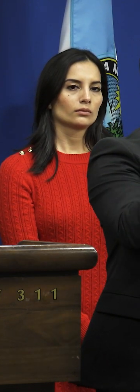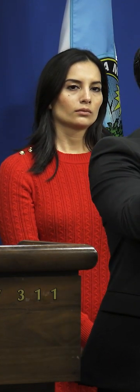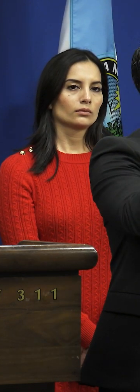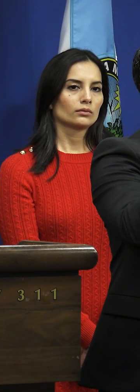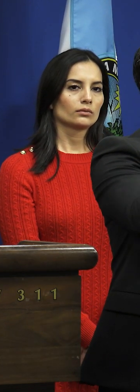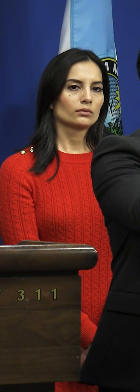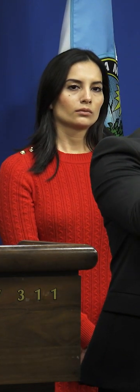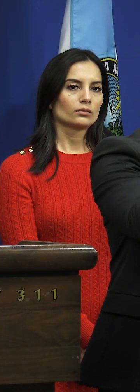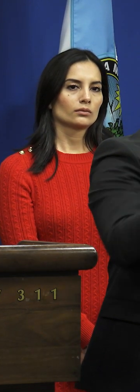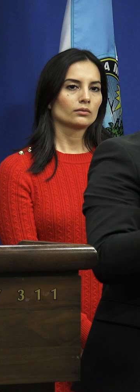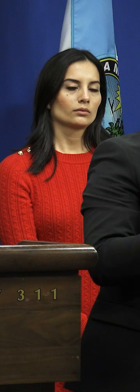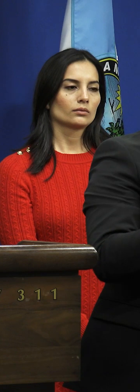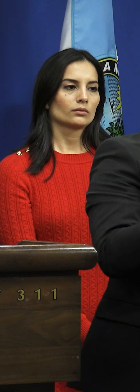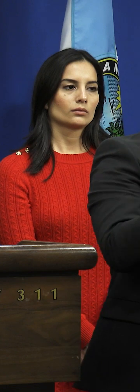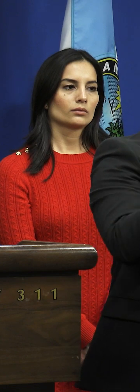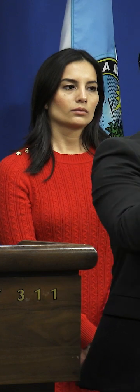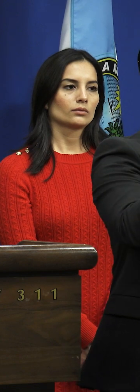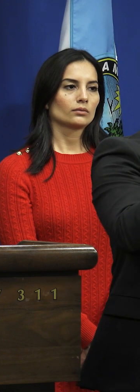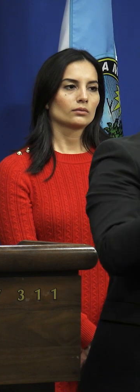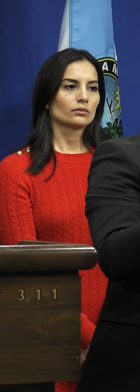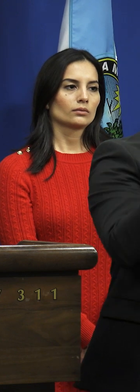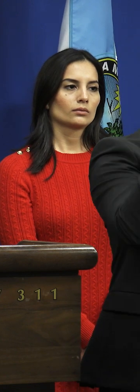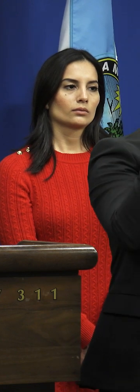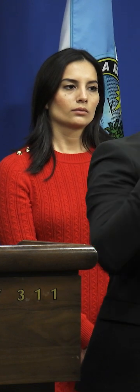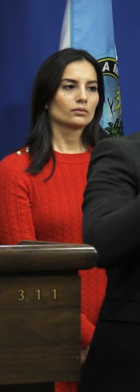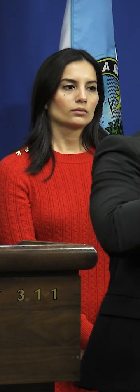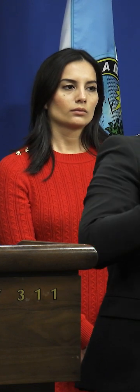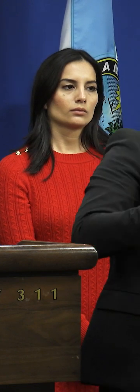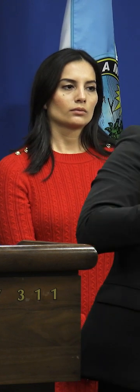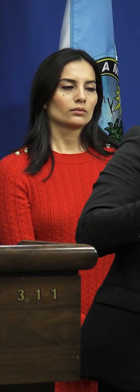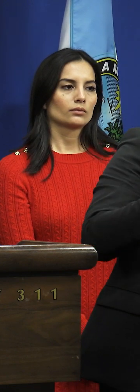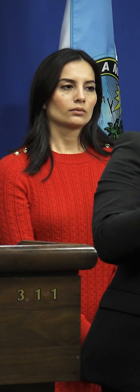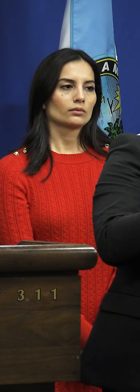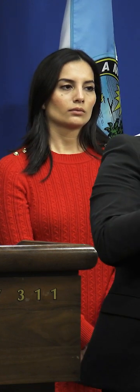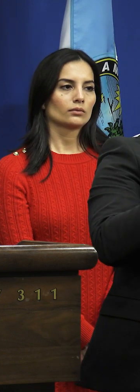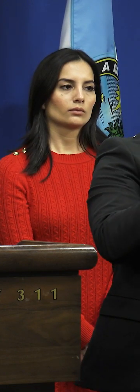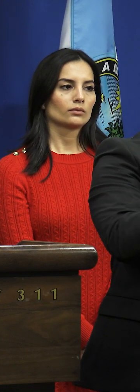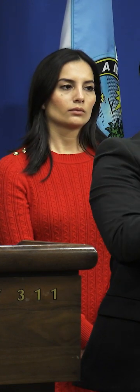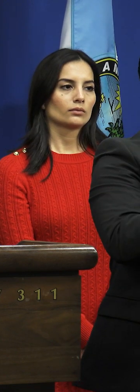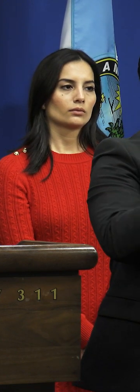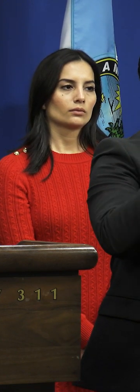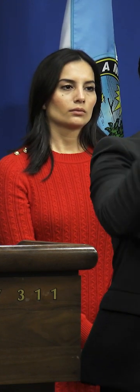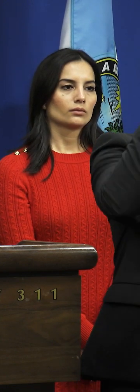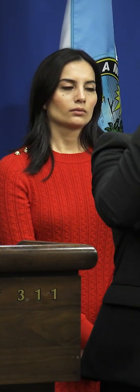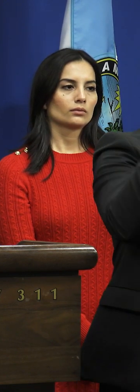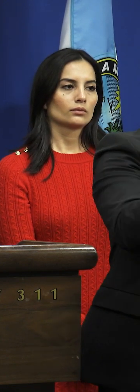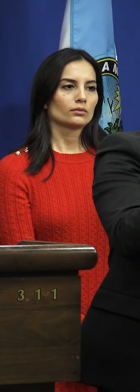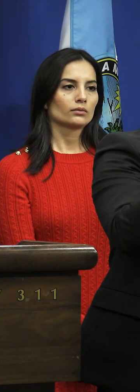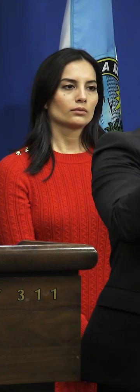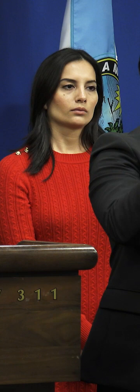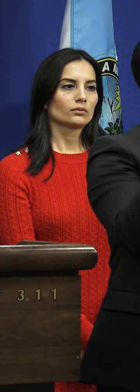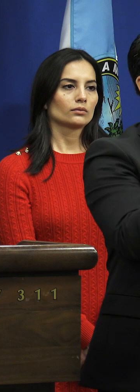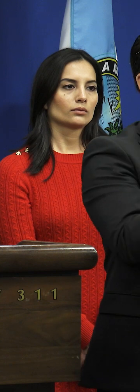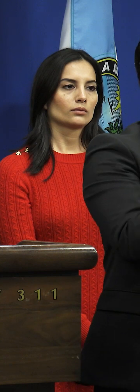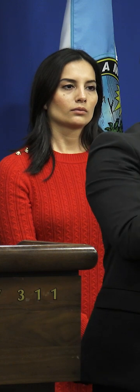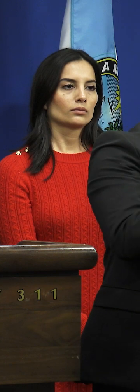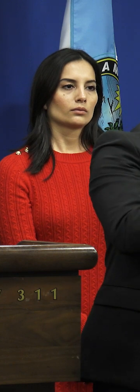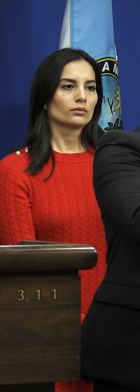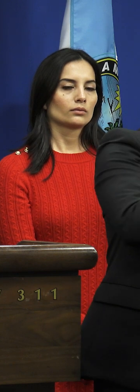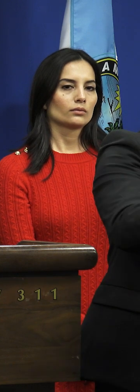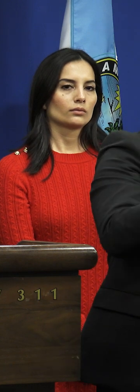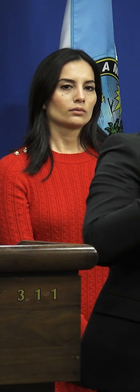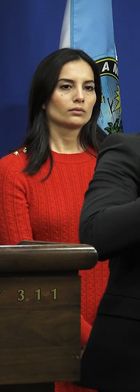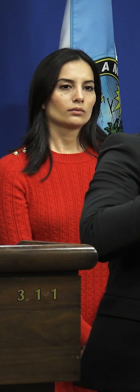Policía de Doral ha estado trabajando en conjunto con la policía de los colegios públicos y con las escuelas afectadas